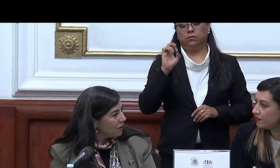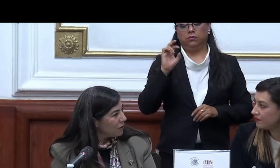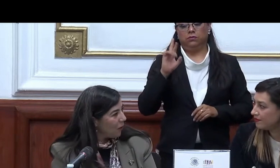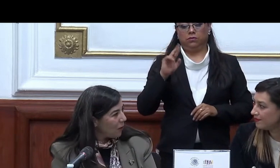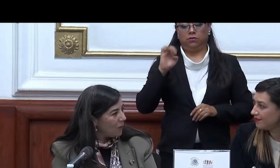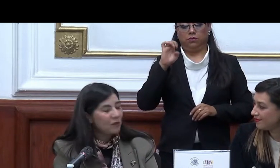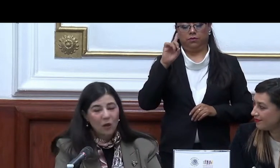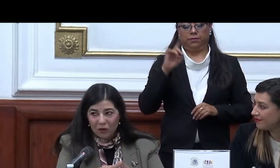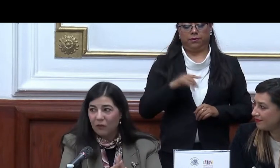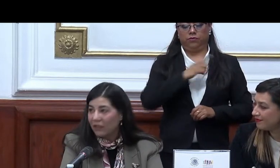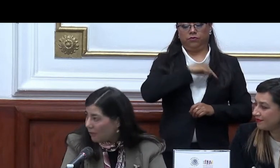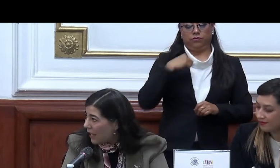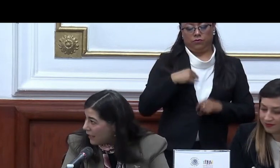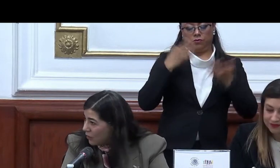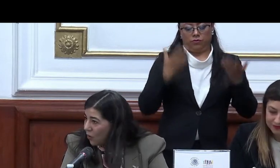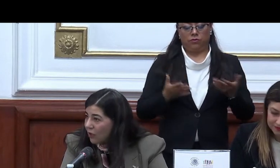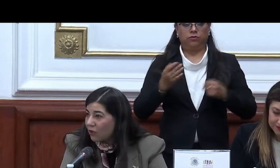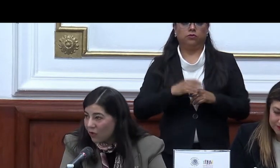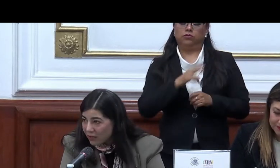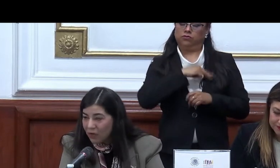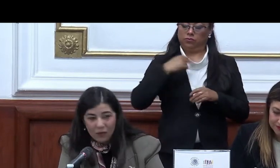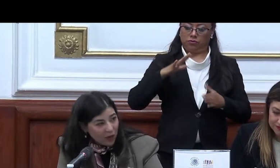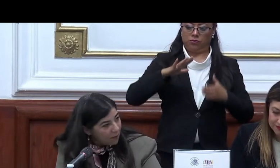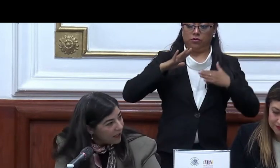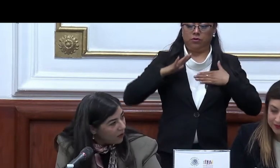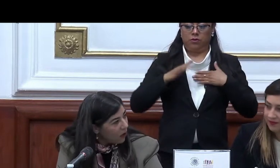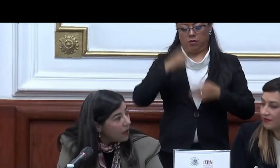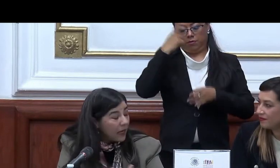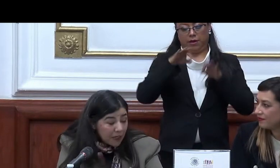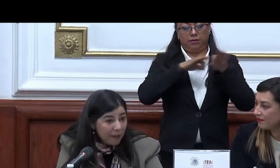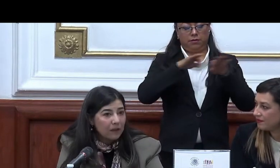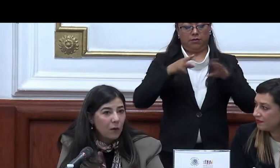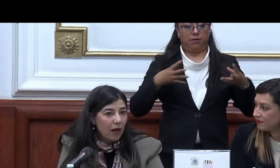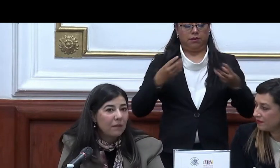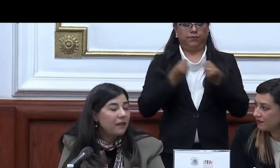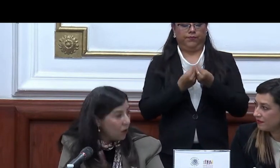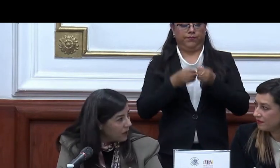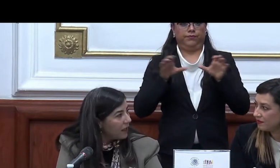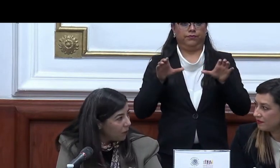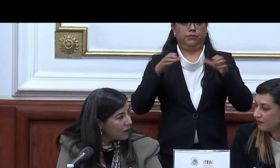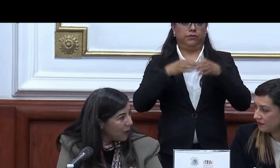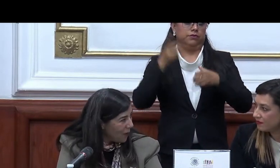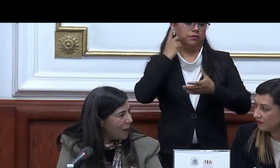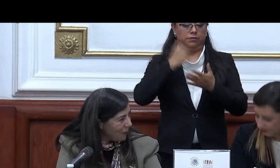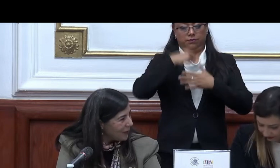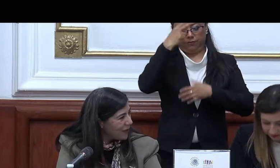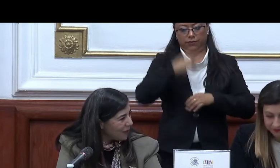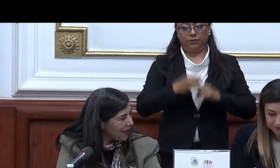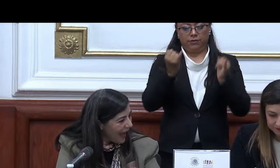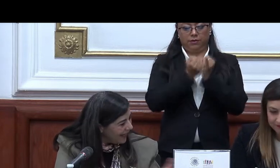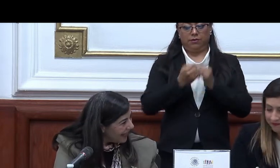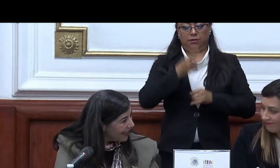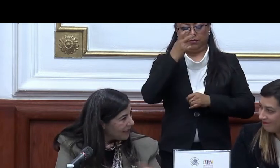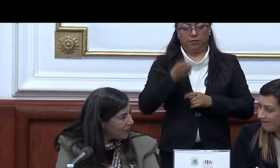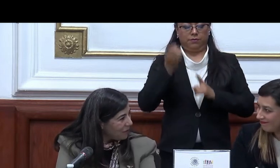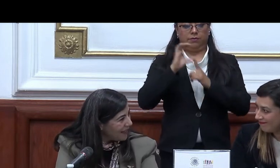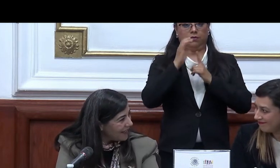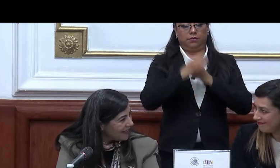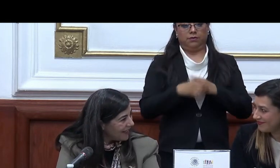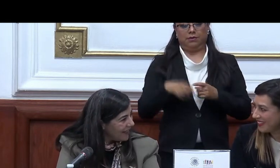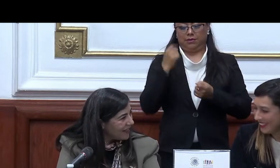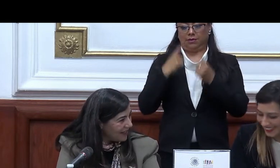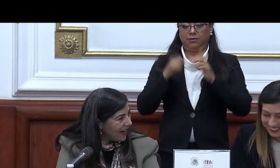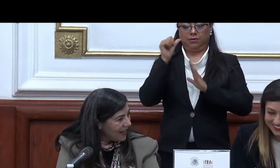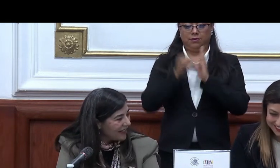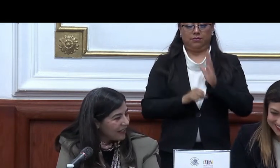refrendamos nuestro compromiso de continuar trabajando con el Congreso de la Ciudad de México y particularmente con esta comisión, como lo hemos hecho ya en estos meses